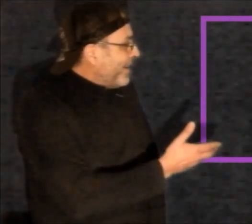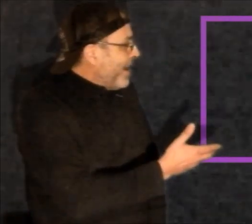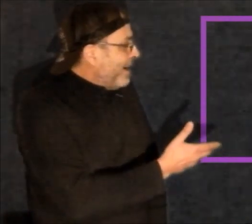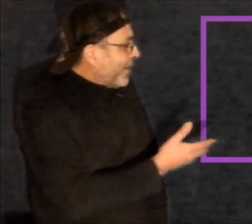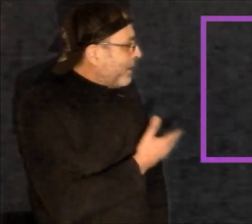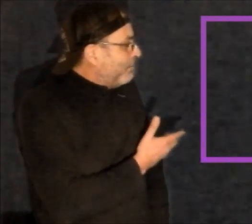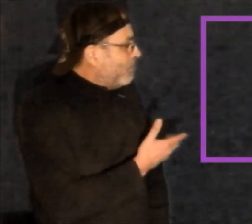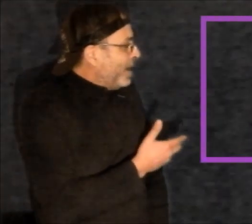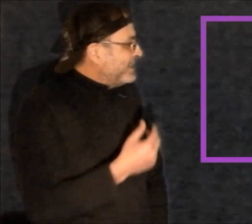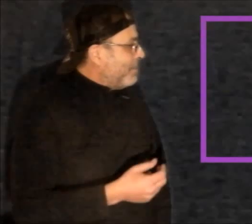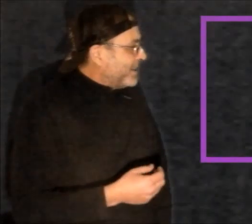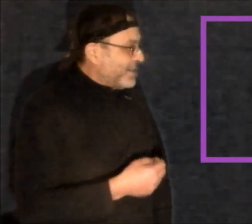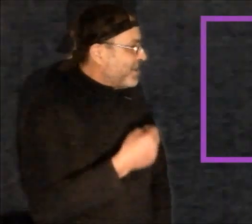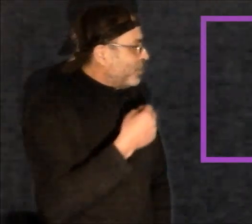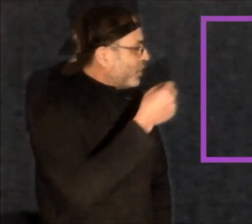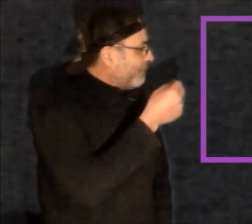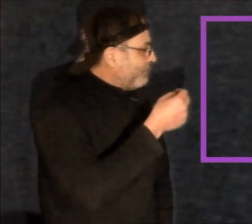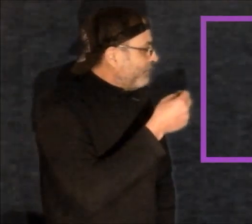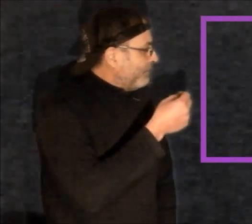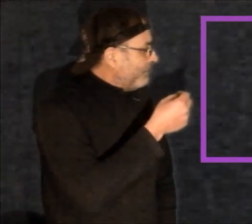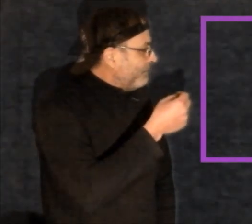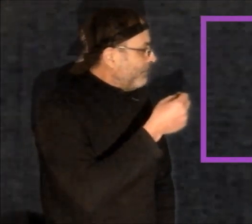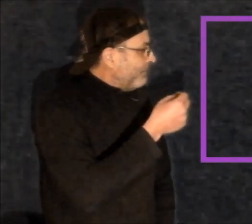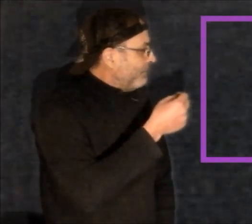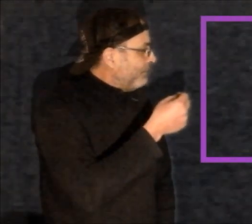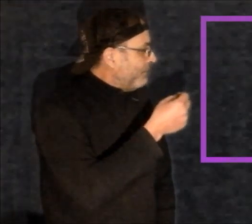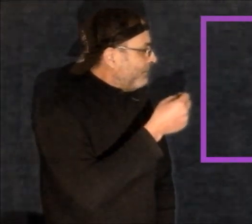عندما هكذا الرب وعندما تزيد نقطة